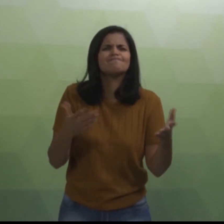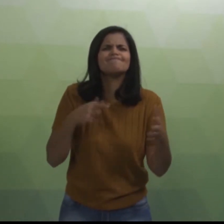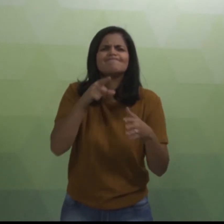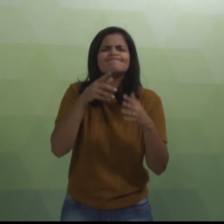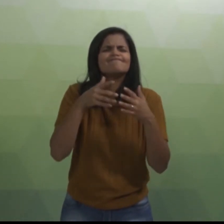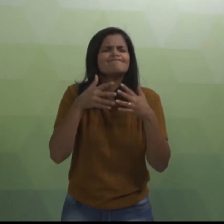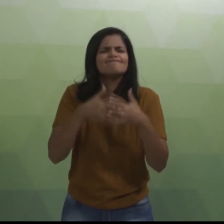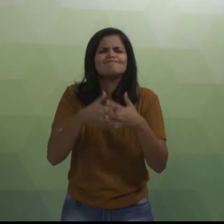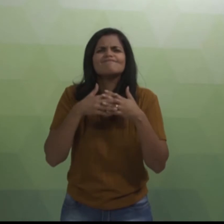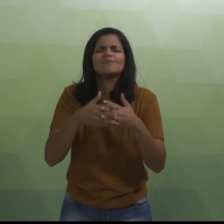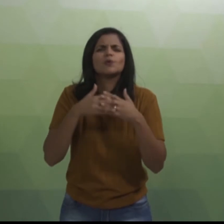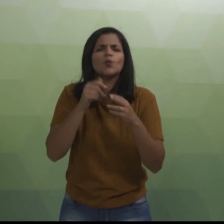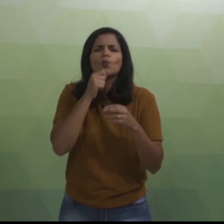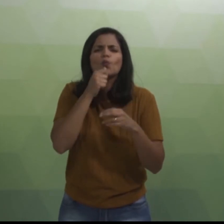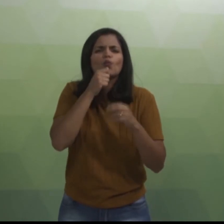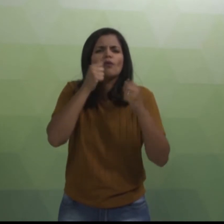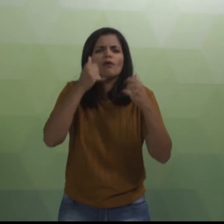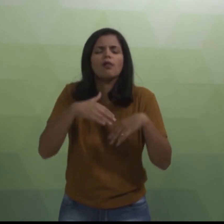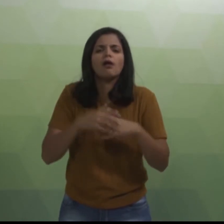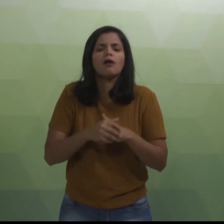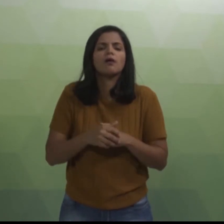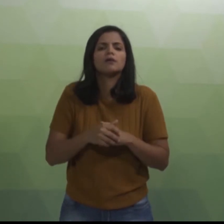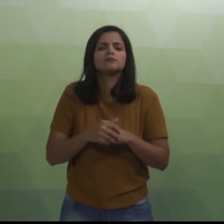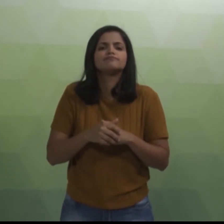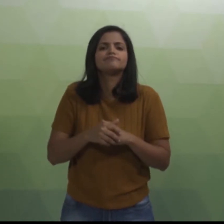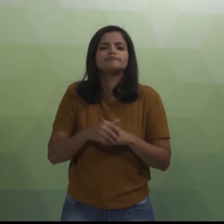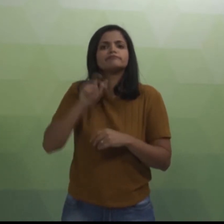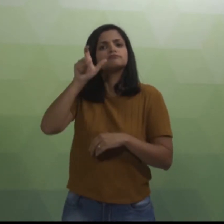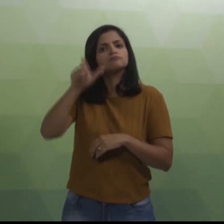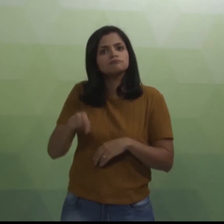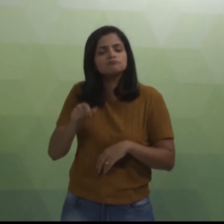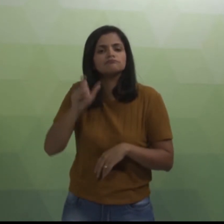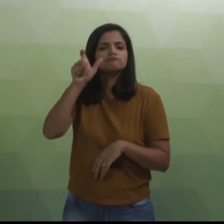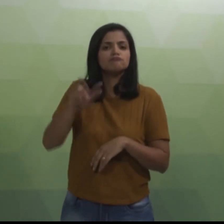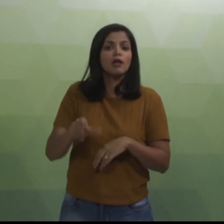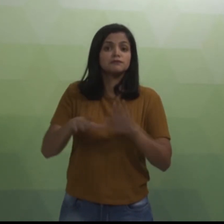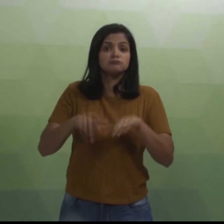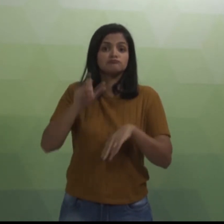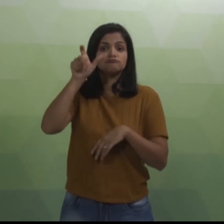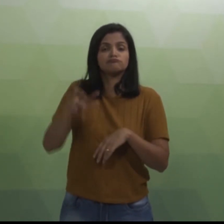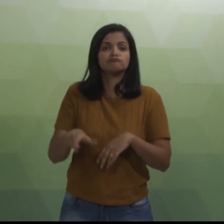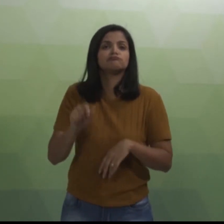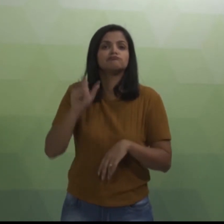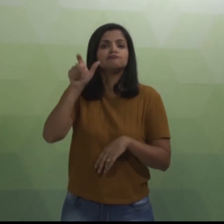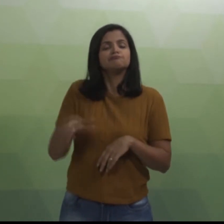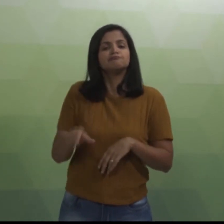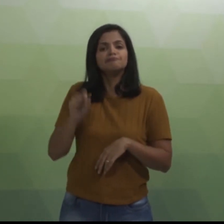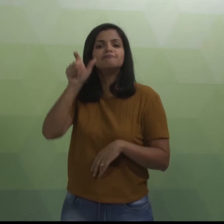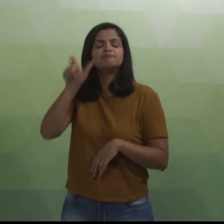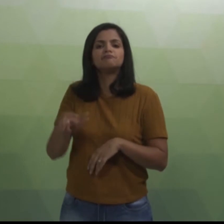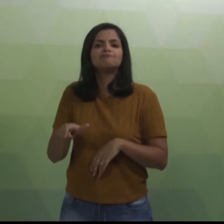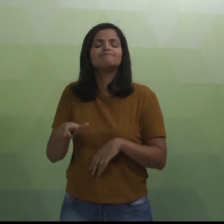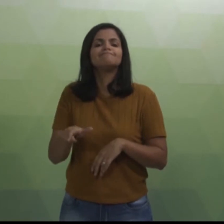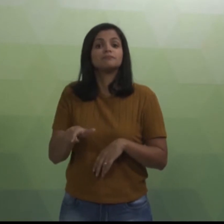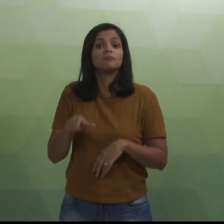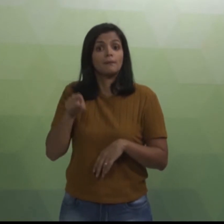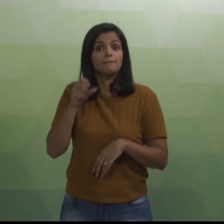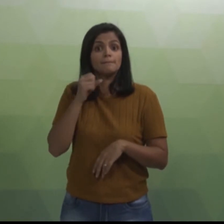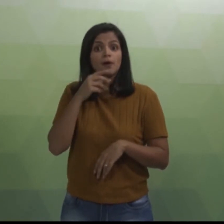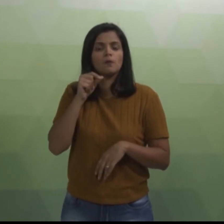não marcou as pessoas no discurso. Então, não houve essa explicação. Então,